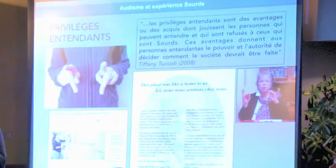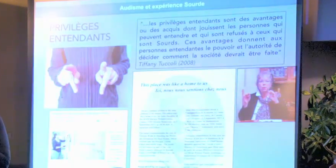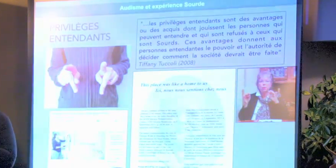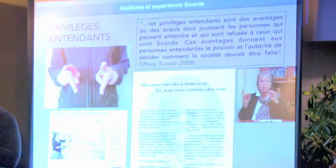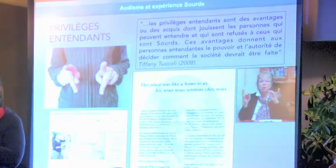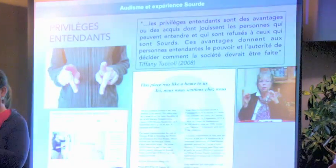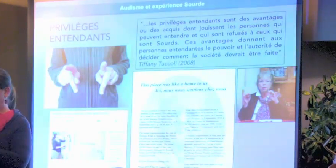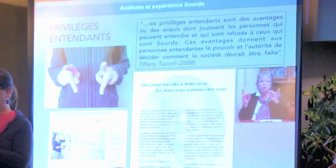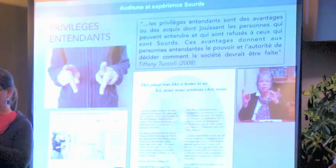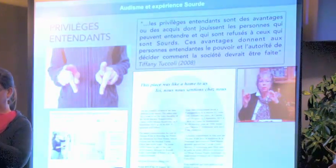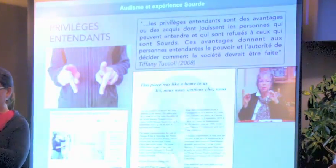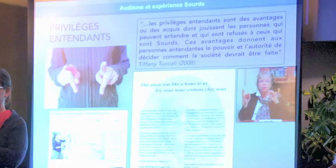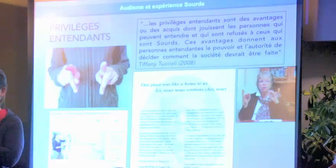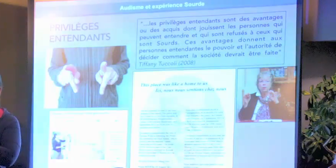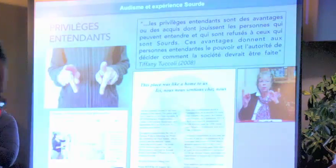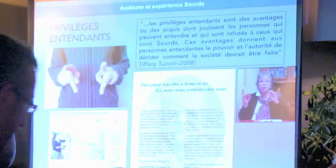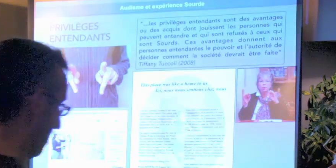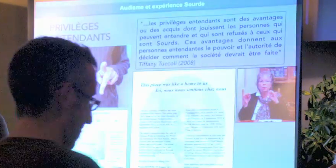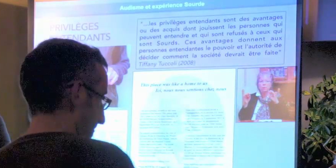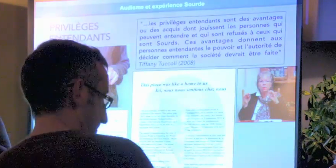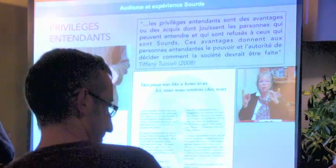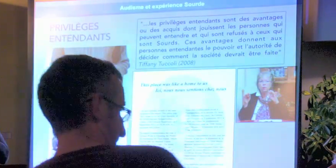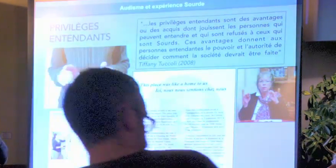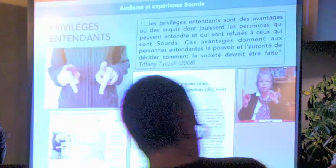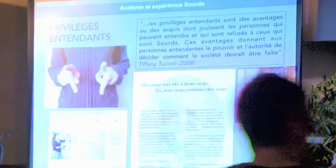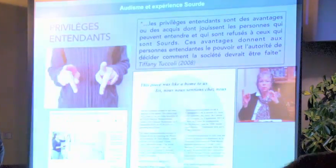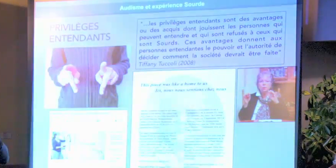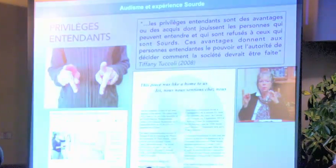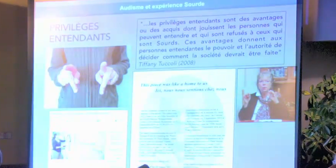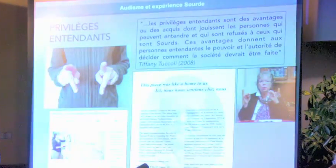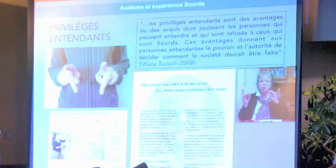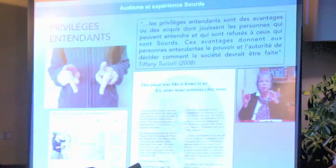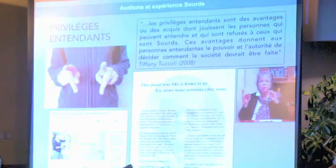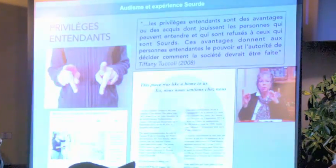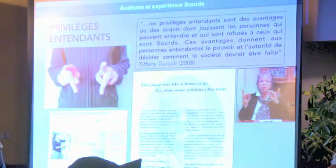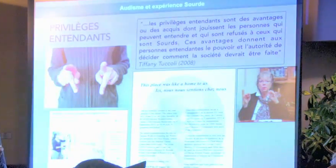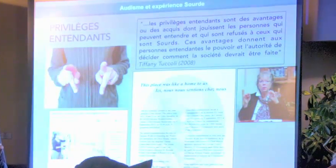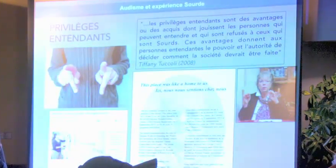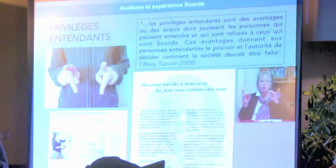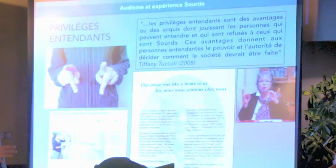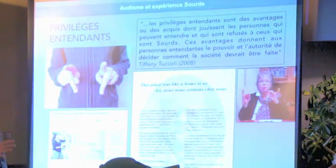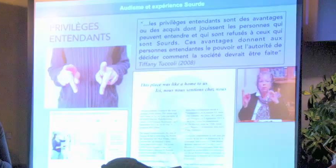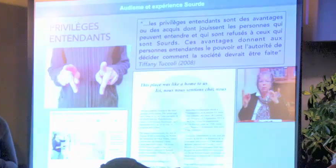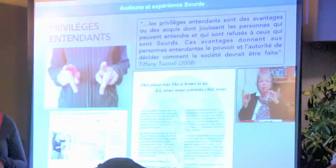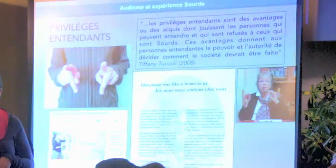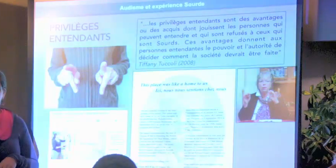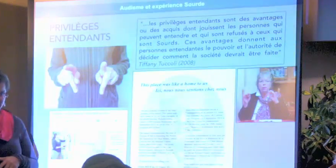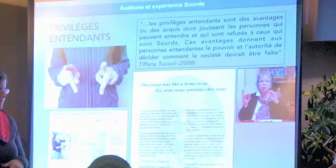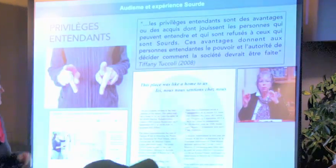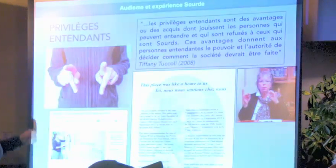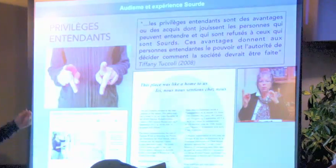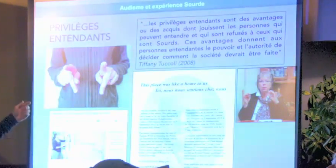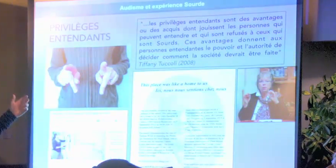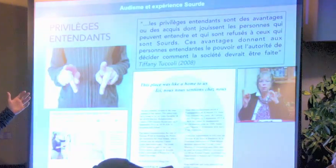C'est sûr que vous les avez, mais vous n'en êtes pas conscient. Mais si vous êtes conscient, la journée où vous prenez vraiment